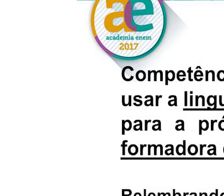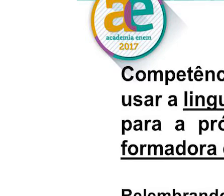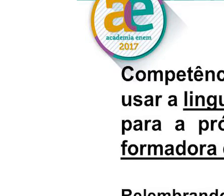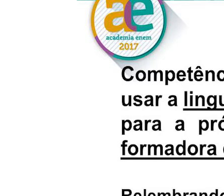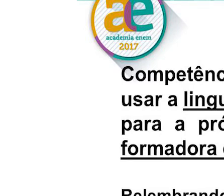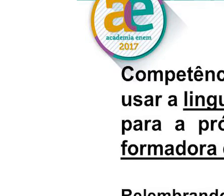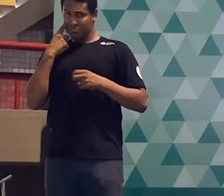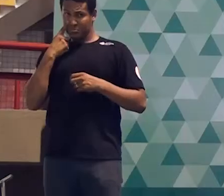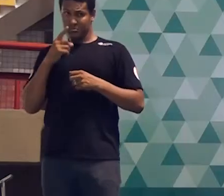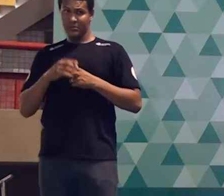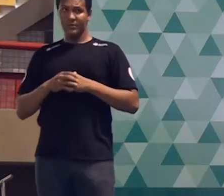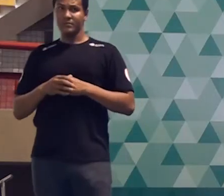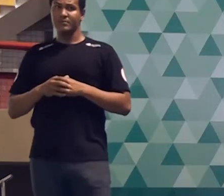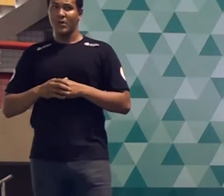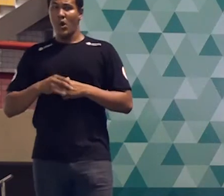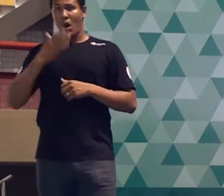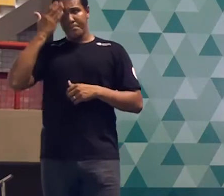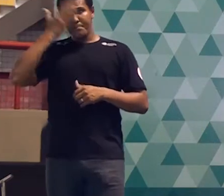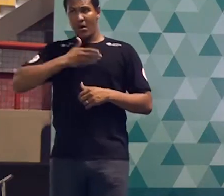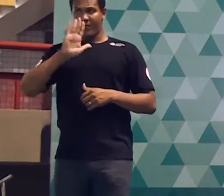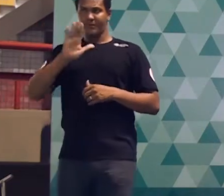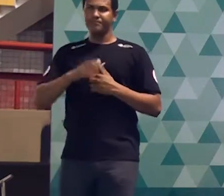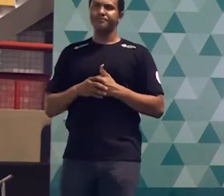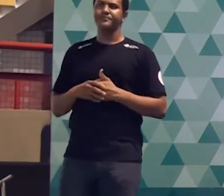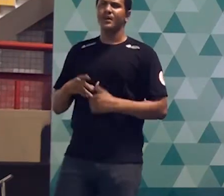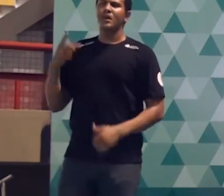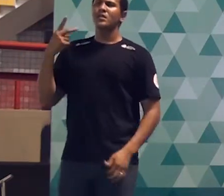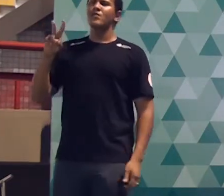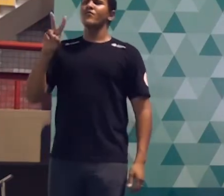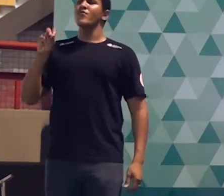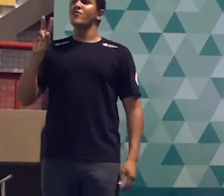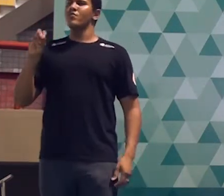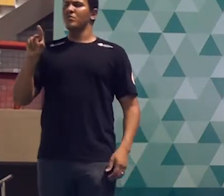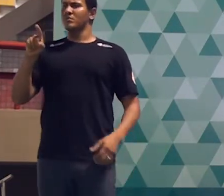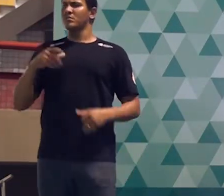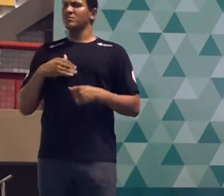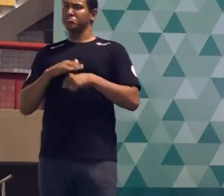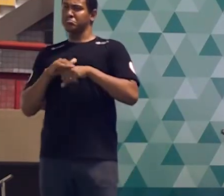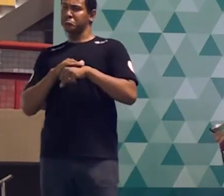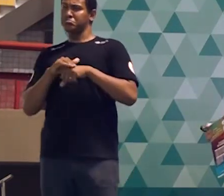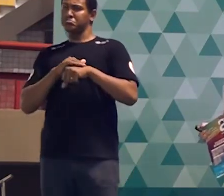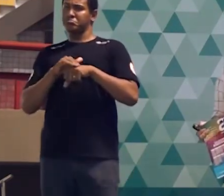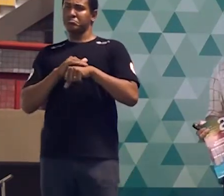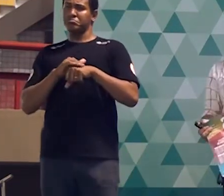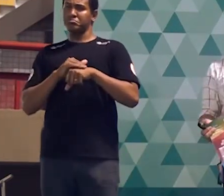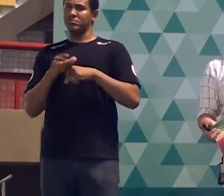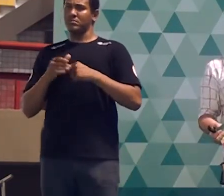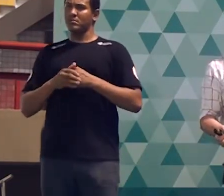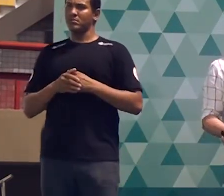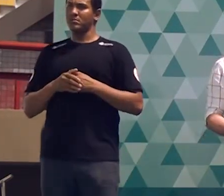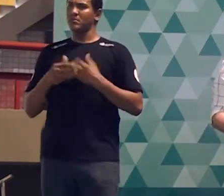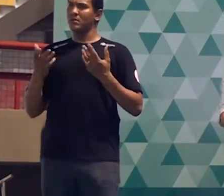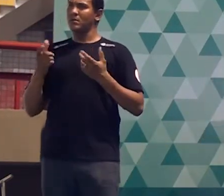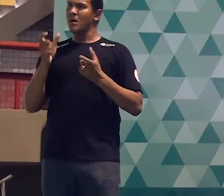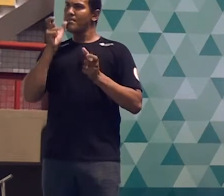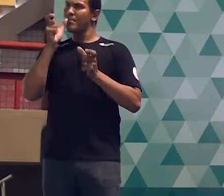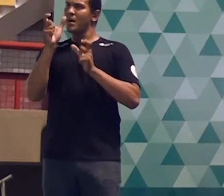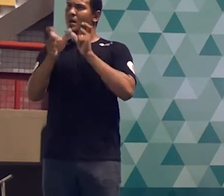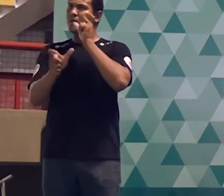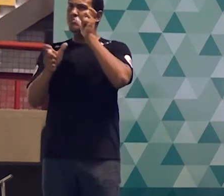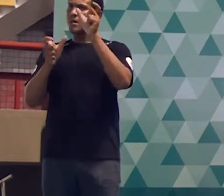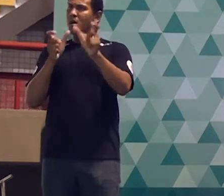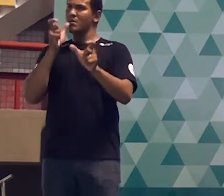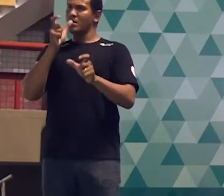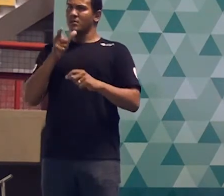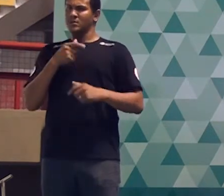de que essa linguagem muda? Se seu avô for conversar com você, ele usa palavras e expressões que